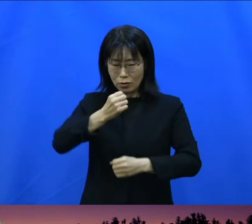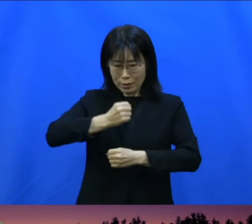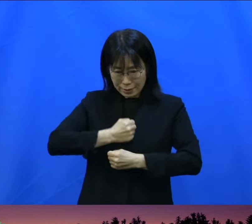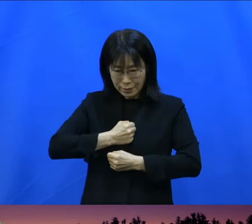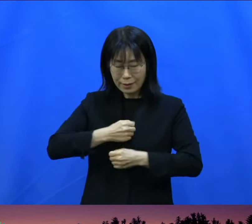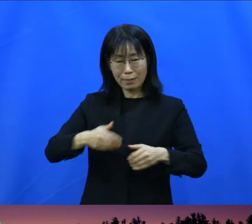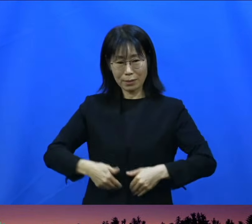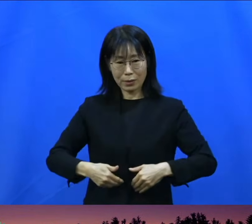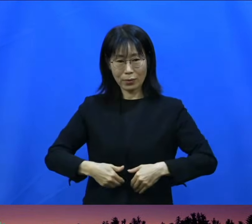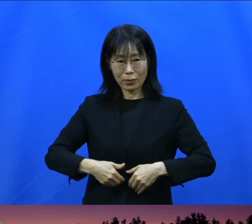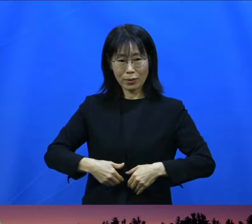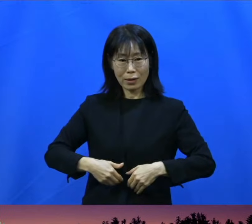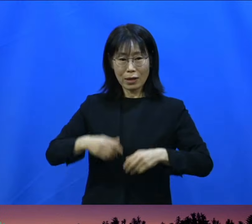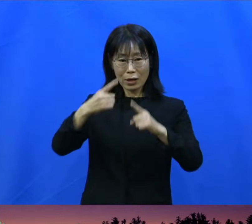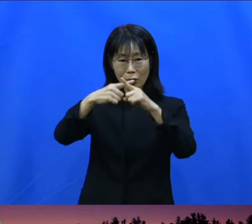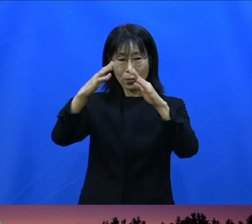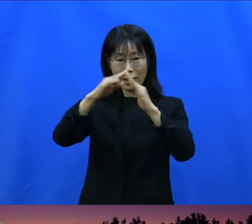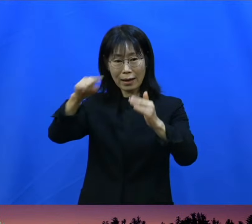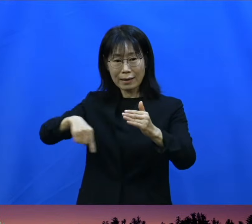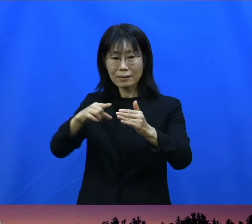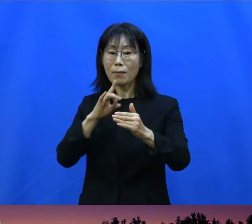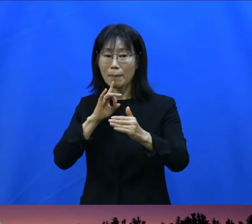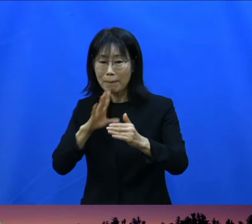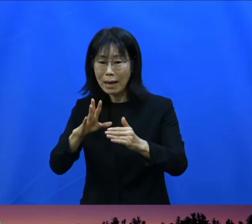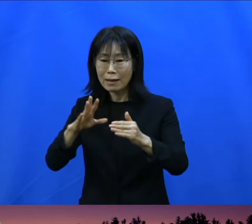거룩을 잃어버리면 할 일이 없다.